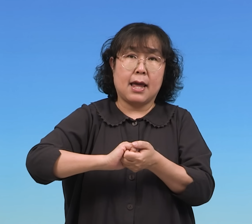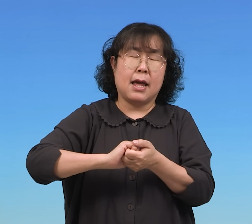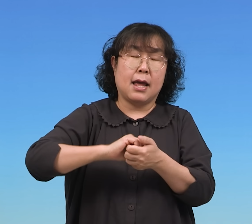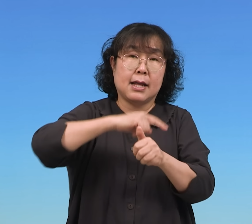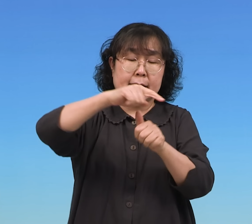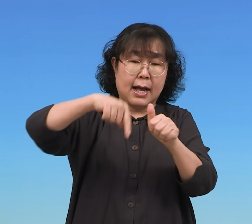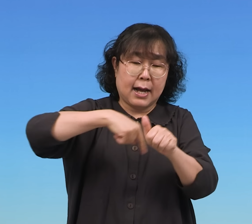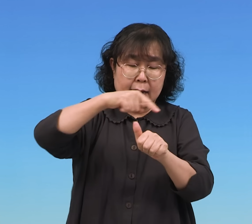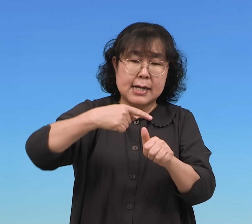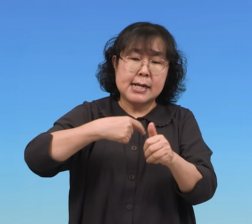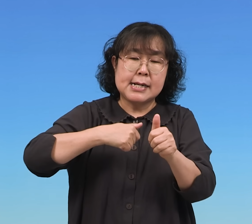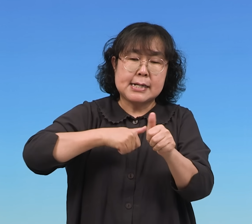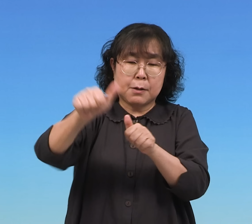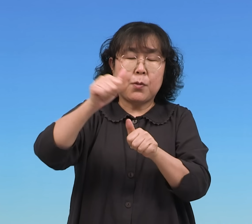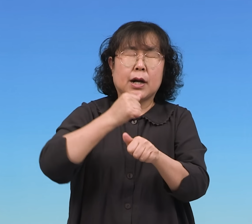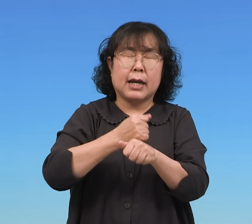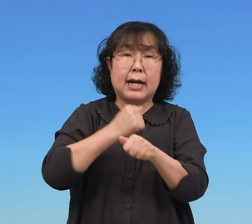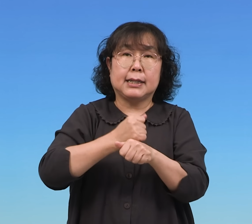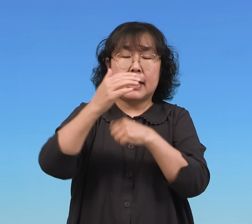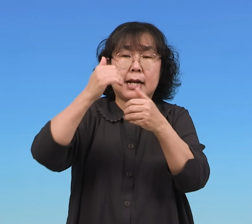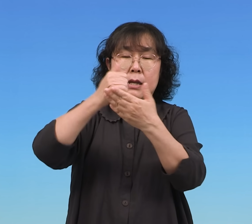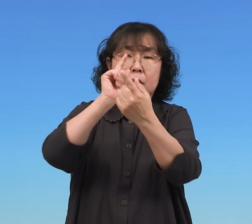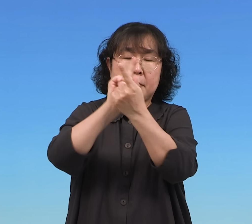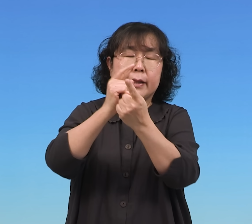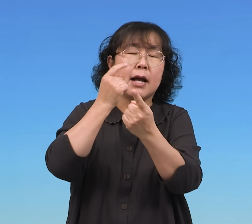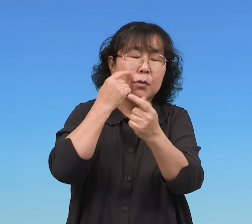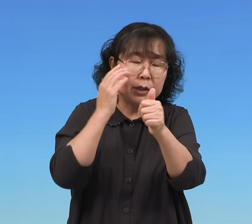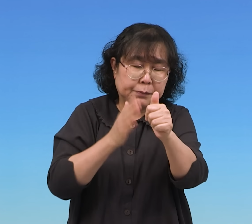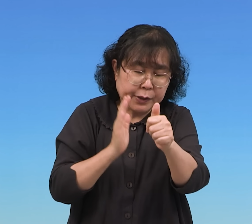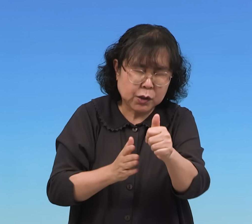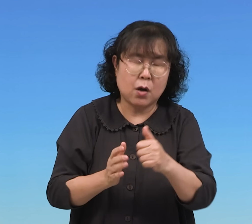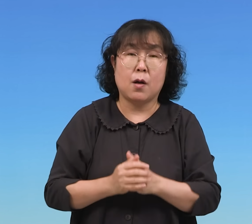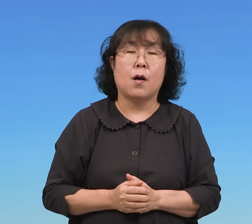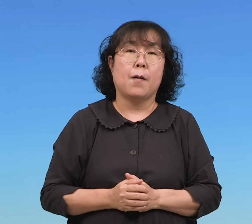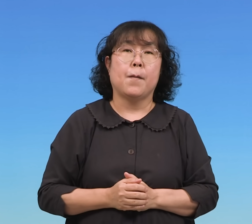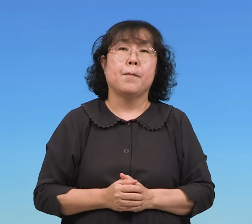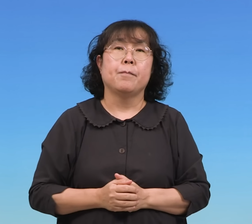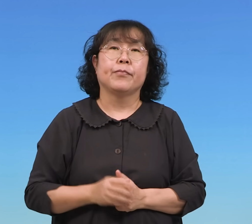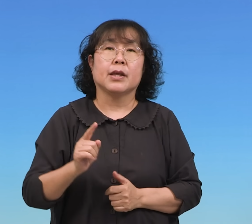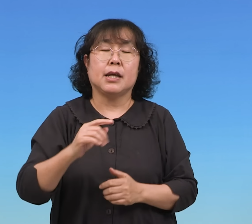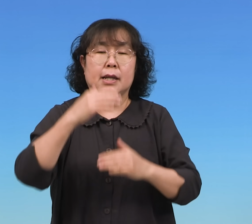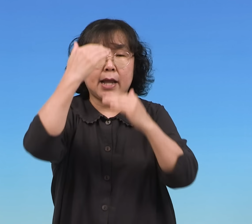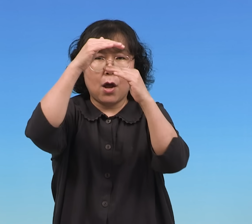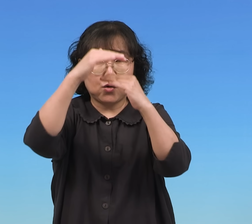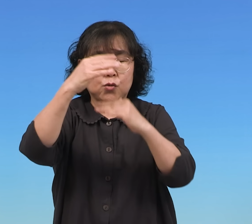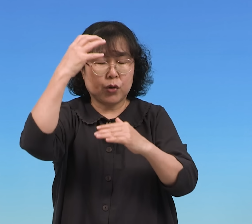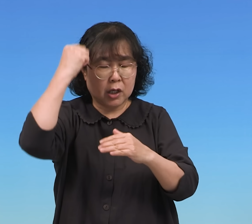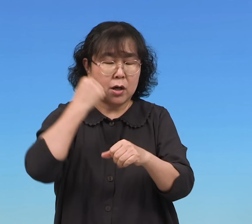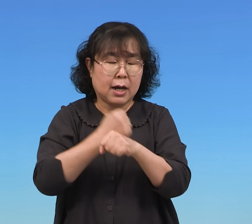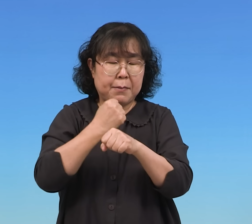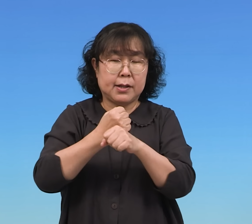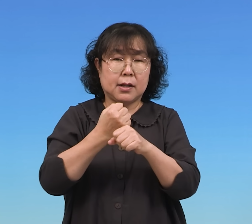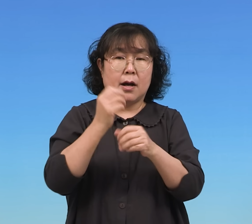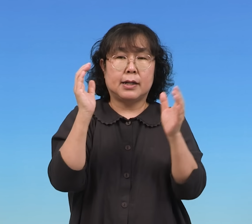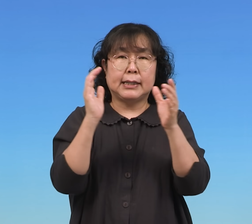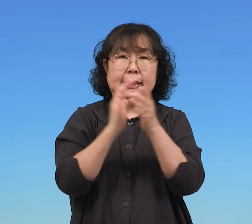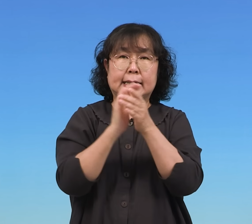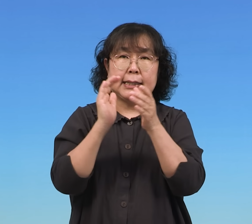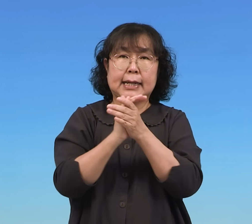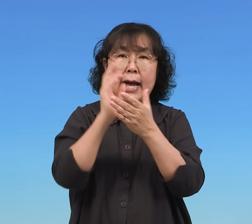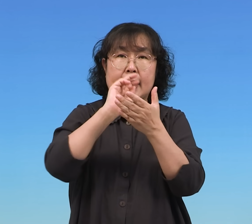한번 만나보시기를 바랍니다. 오늘 하나님 앞에 우리가 이 내용들을 쭉 기억하면서 우리 찬양 같이